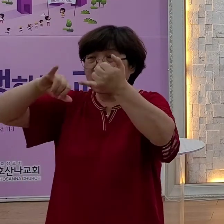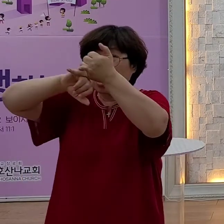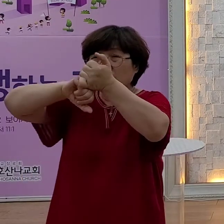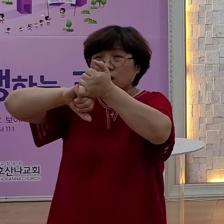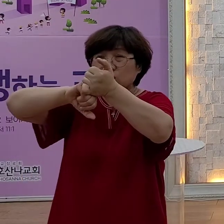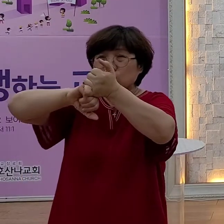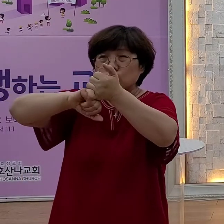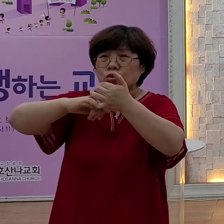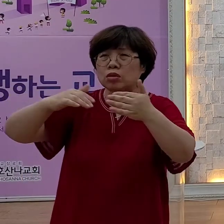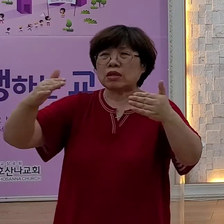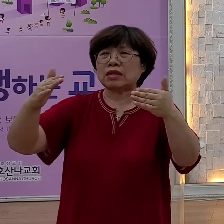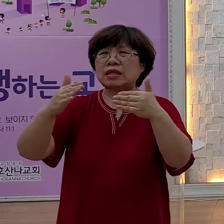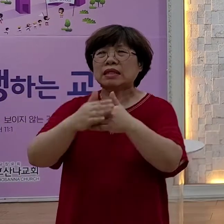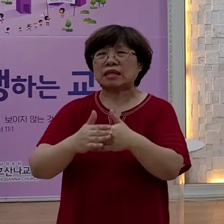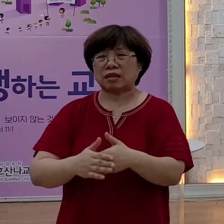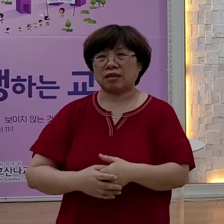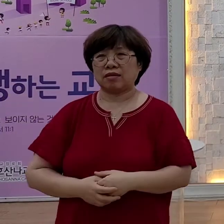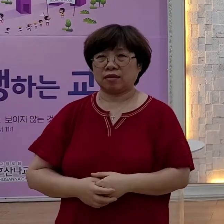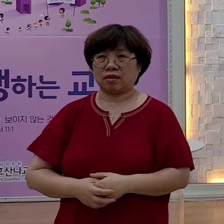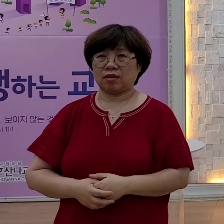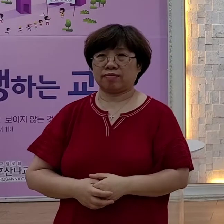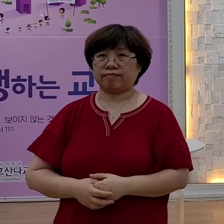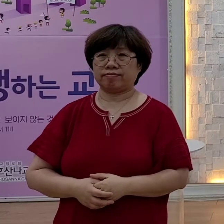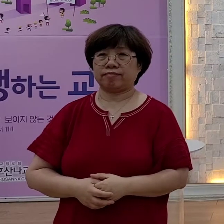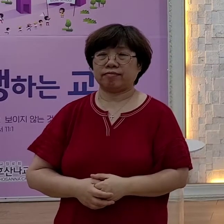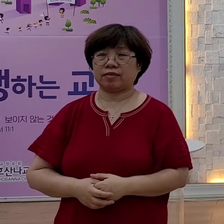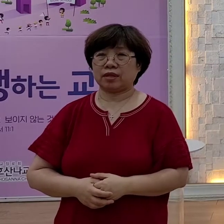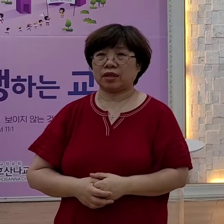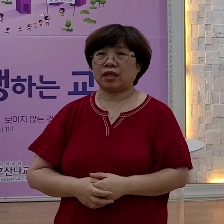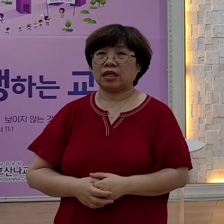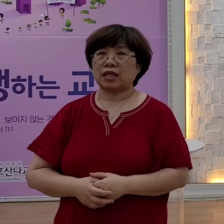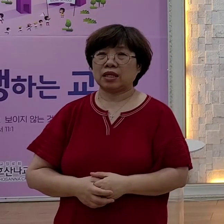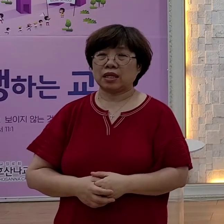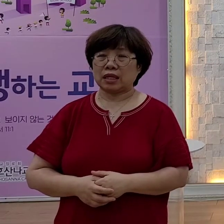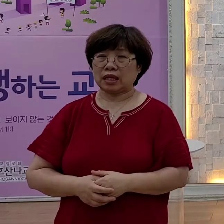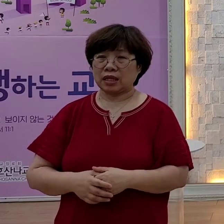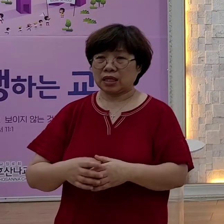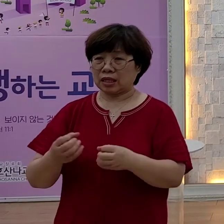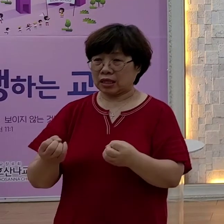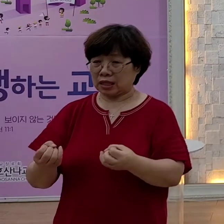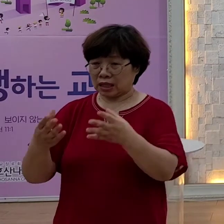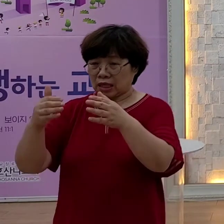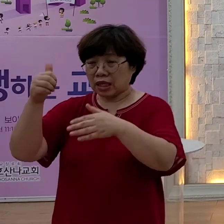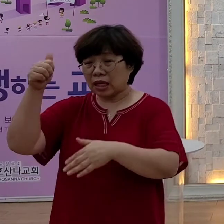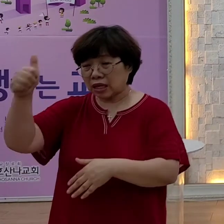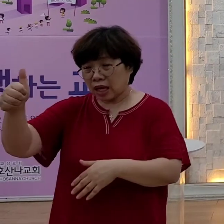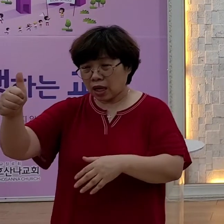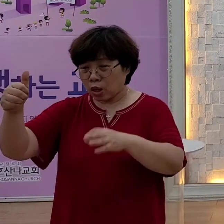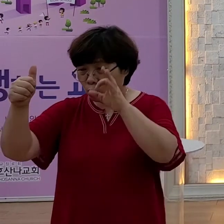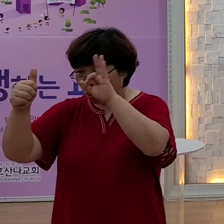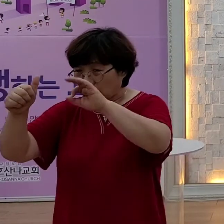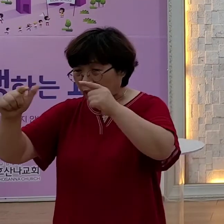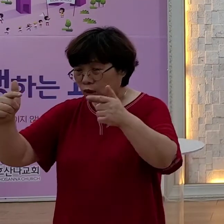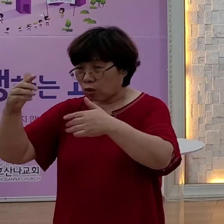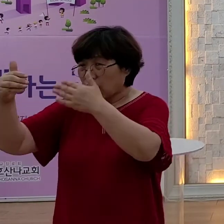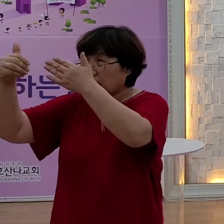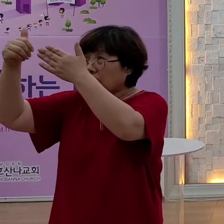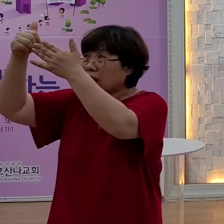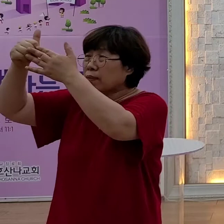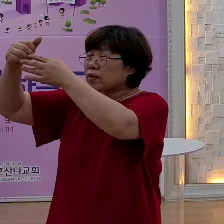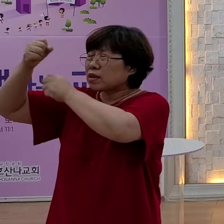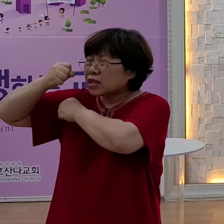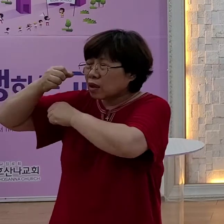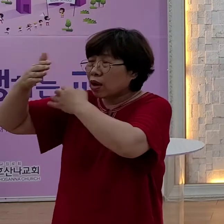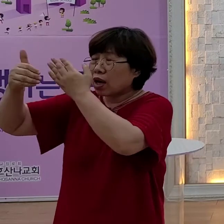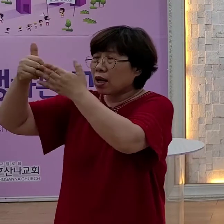서원을 드렸다라는 사실. 인간 엘리를 본 게 아니라 하나님을 의지하고 하나님께